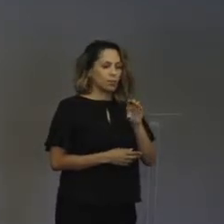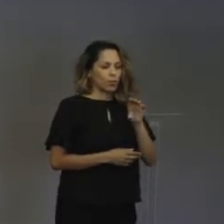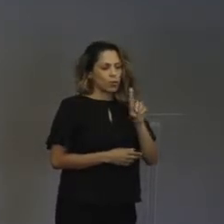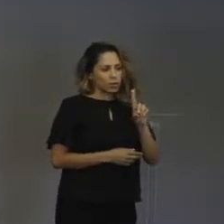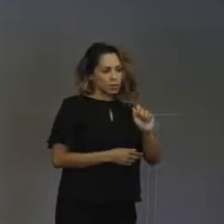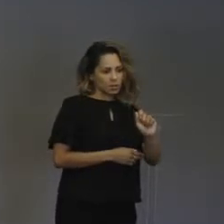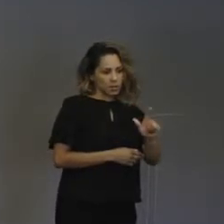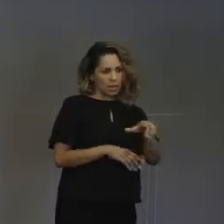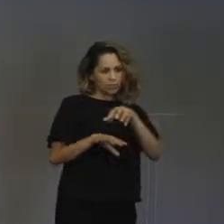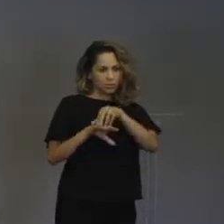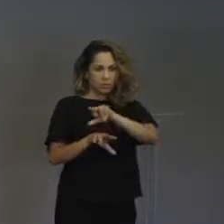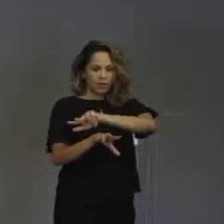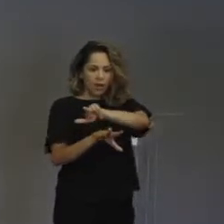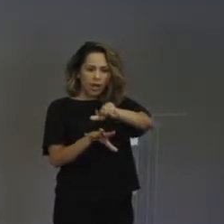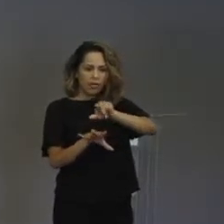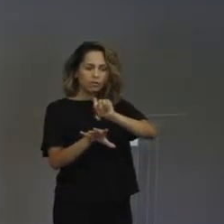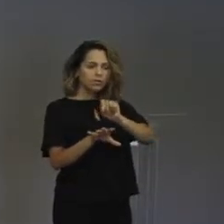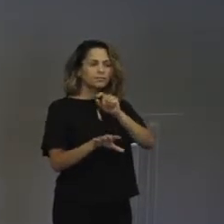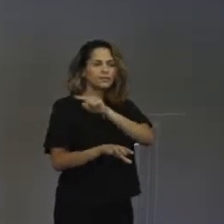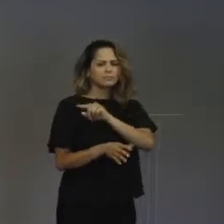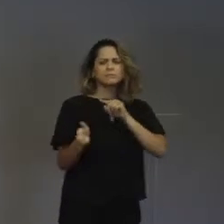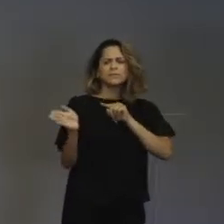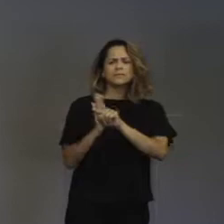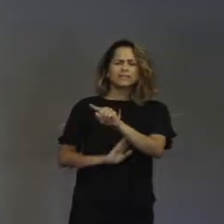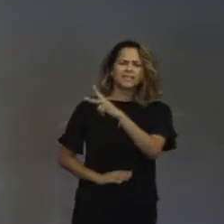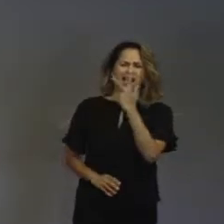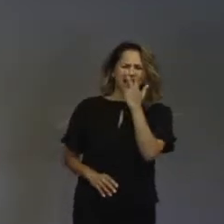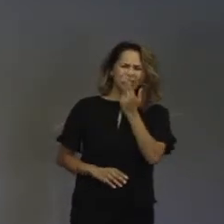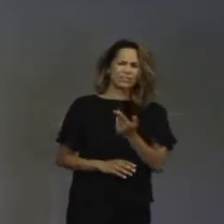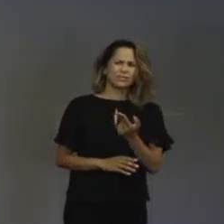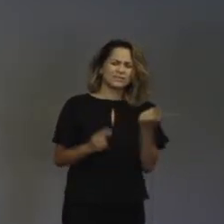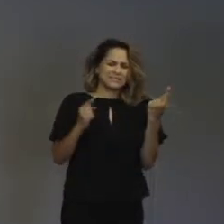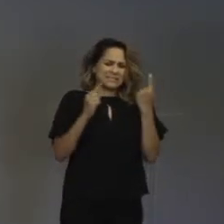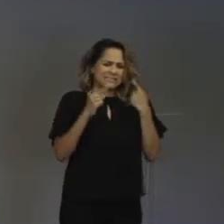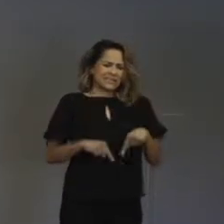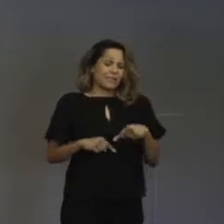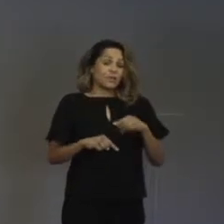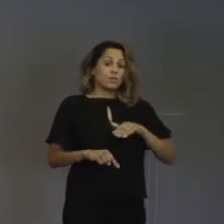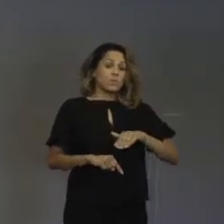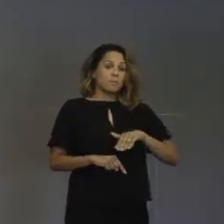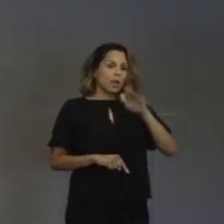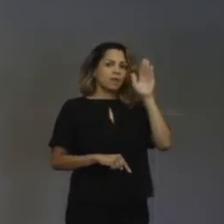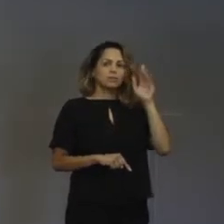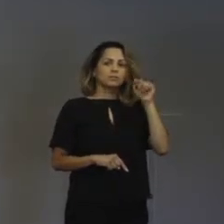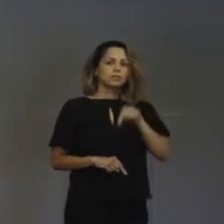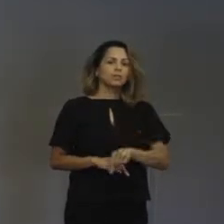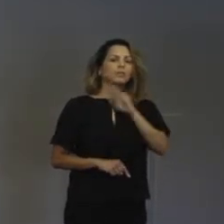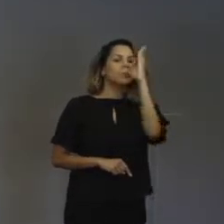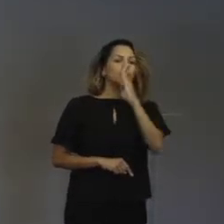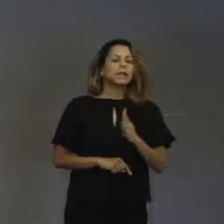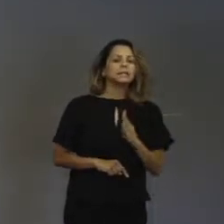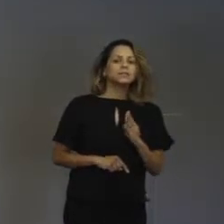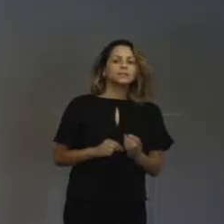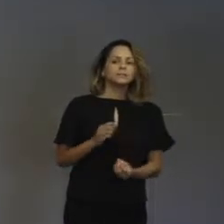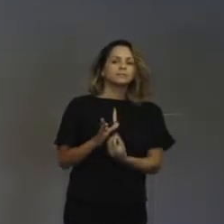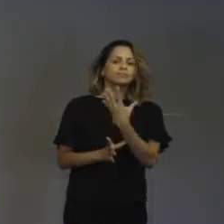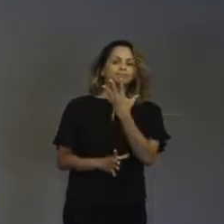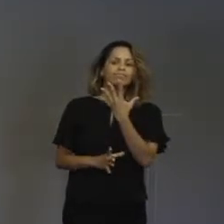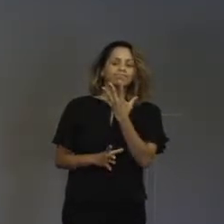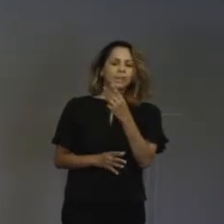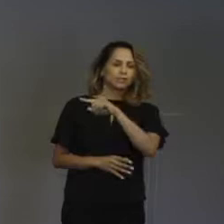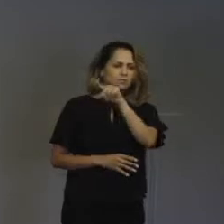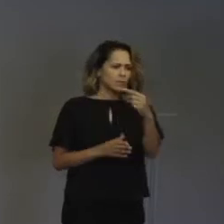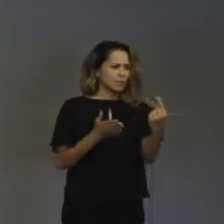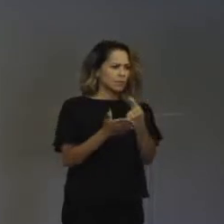O que você acha que é o principal desafio da implementação dele no Brasil? Alguém da plateia fez uma pergunta que a gente copia muita